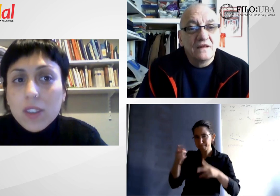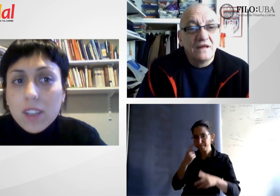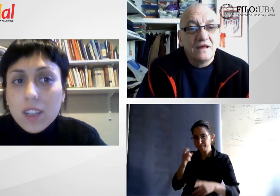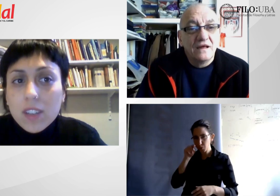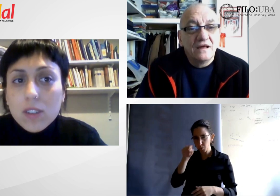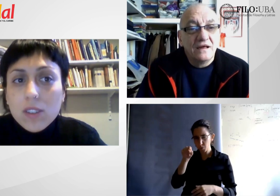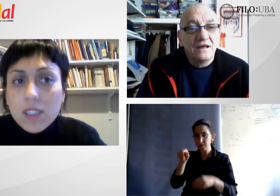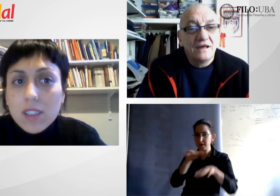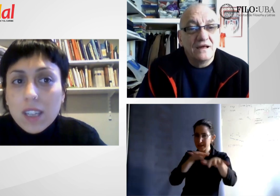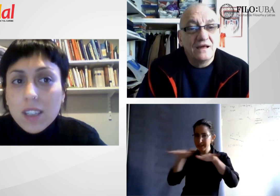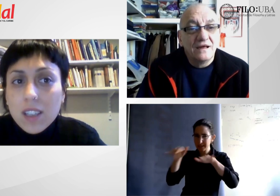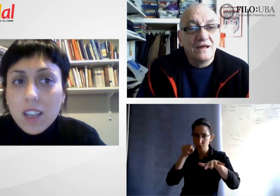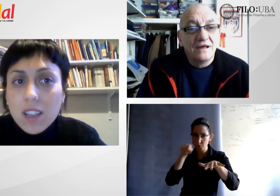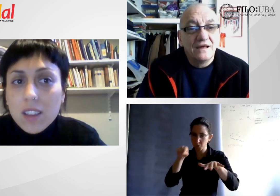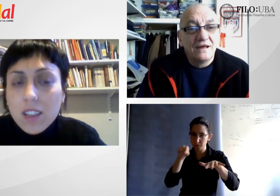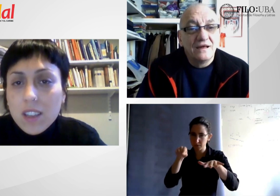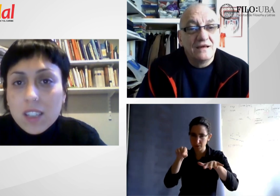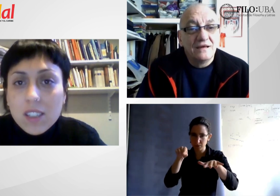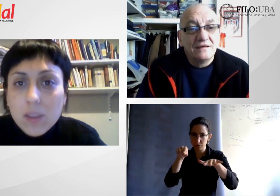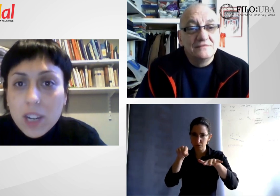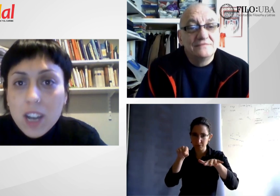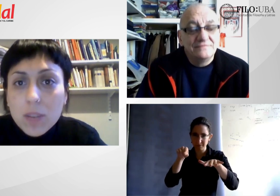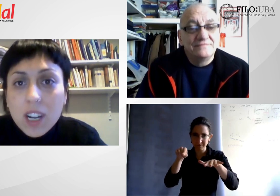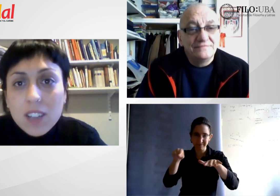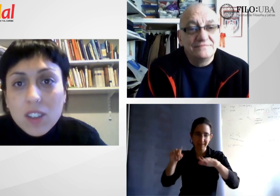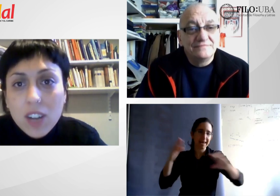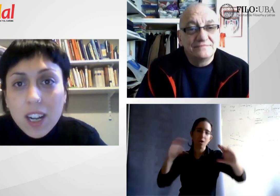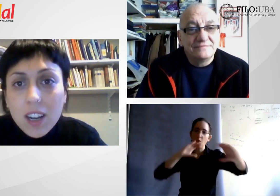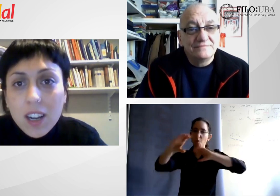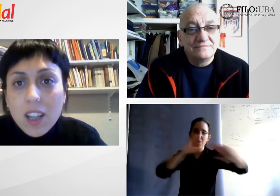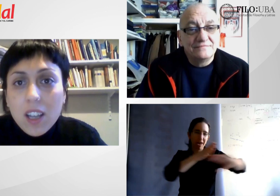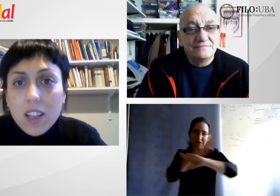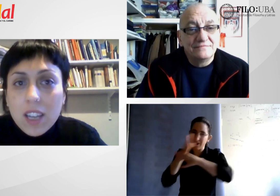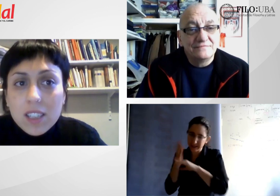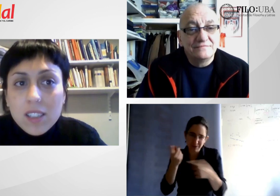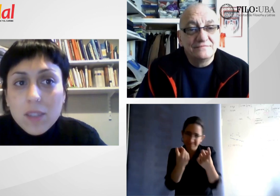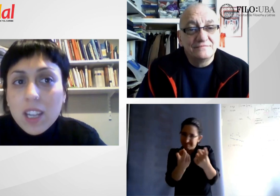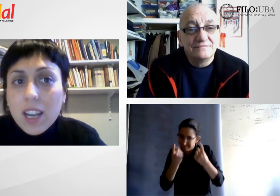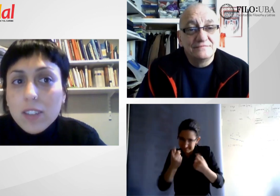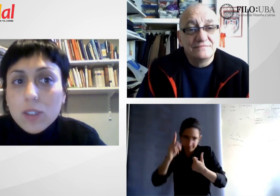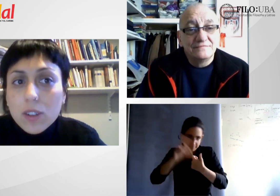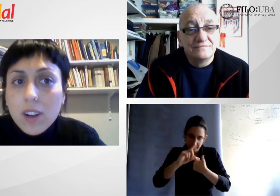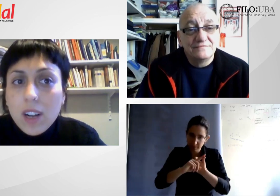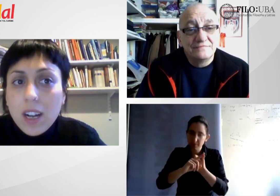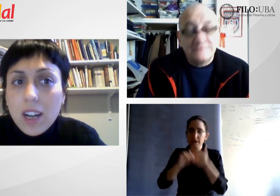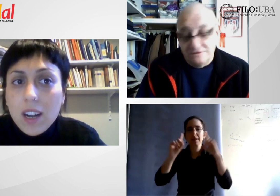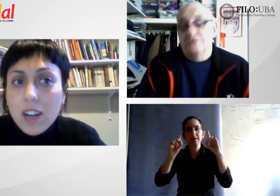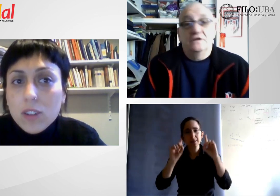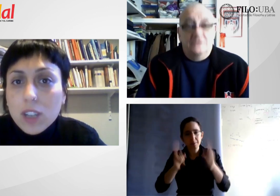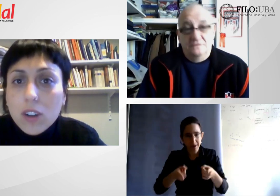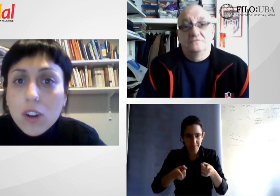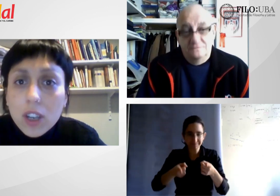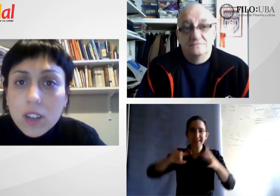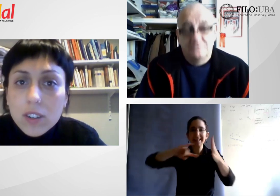creo entender que entonces se trata de accesibilidad comunicacional, de accesibilidad en torno a